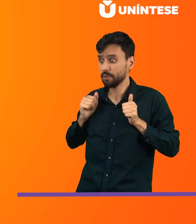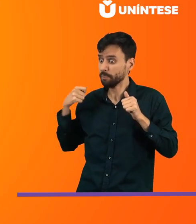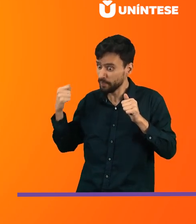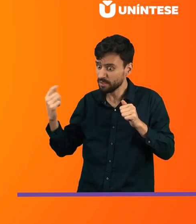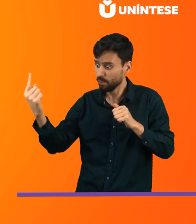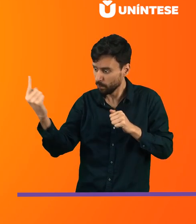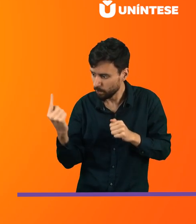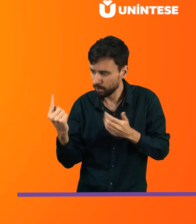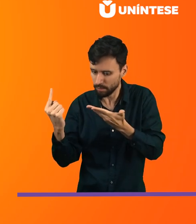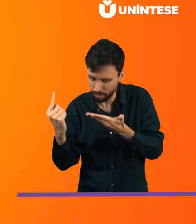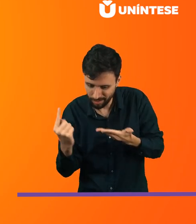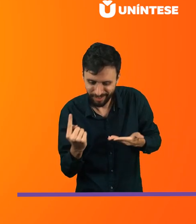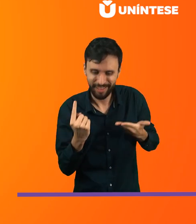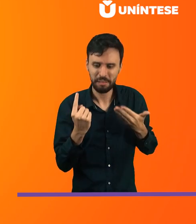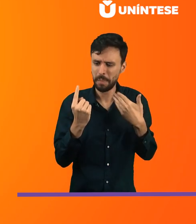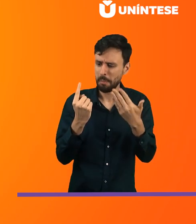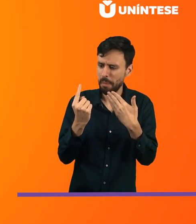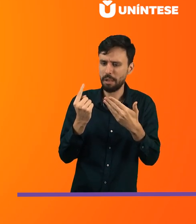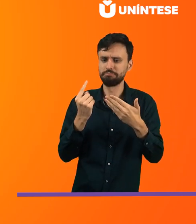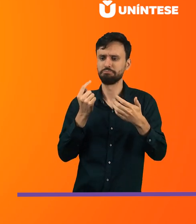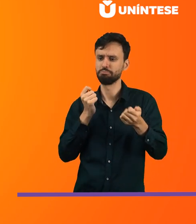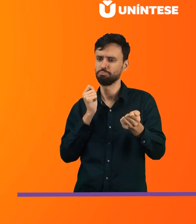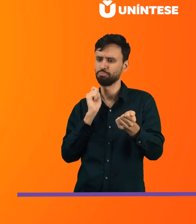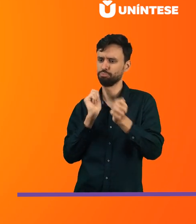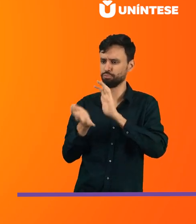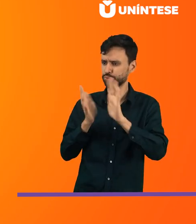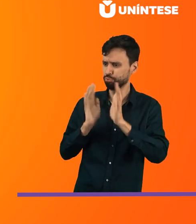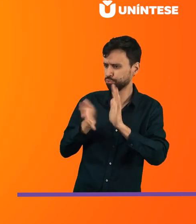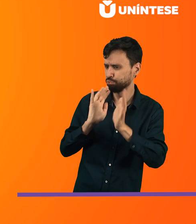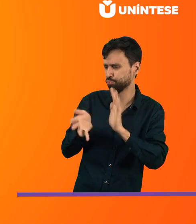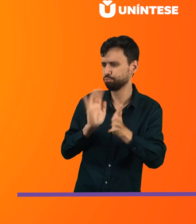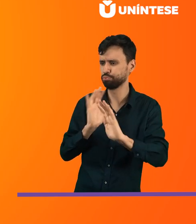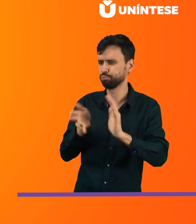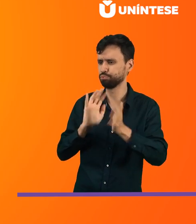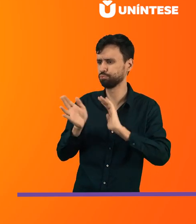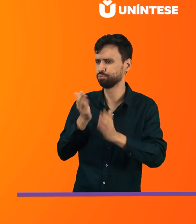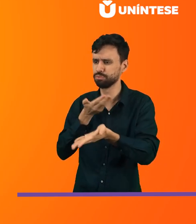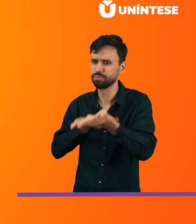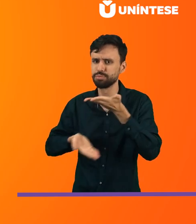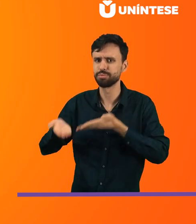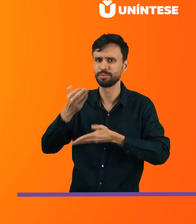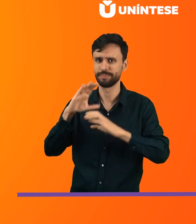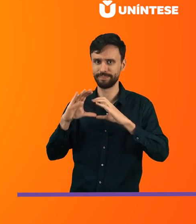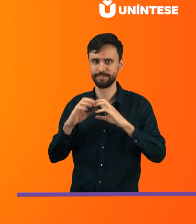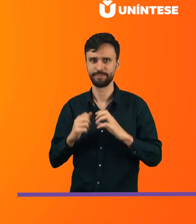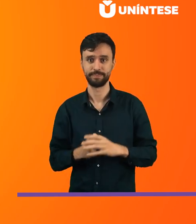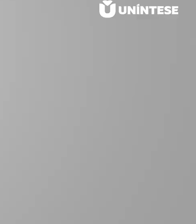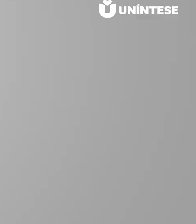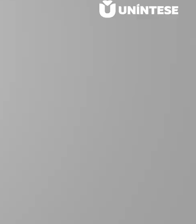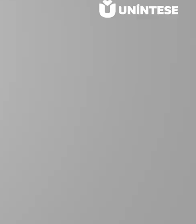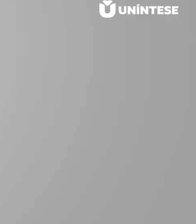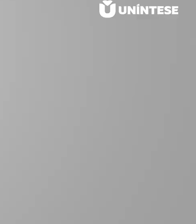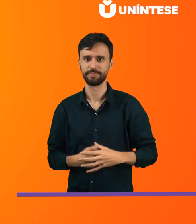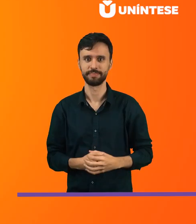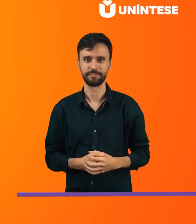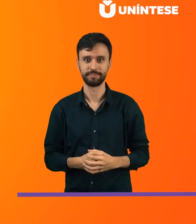junto com ele para ter aquele contato, ele se sentir bem, você se sentir bem, e ambos sinalizarem.